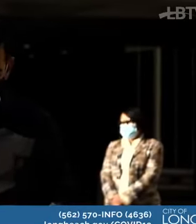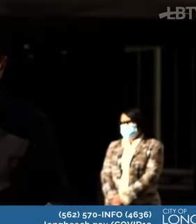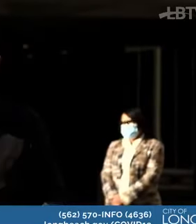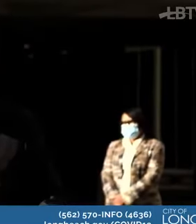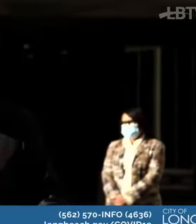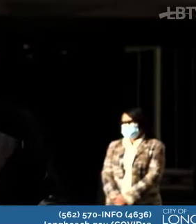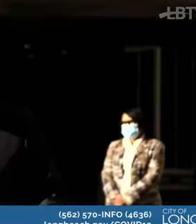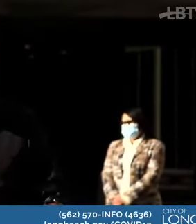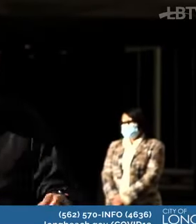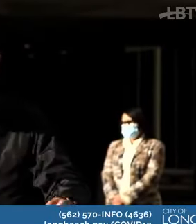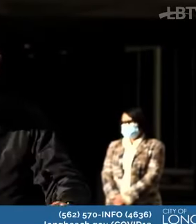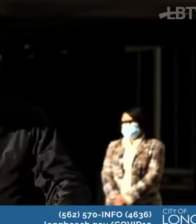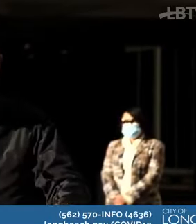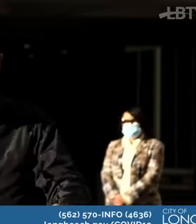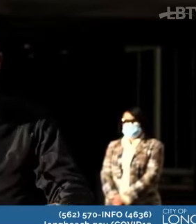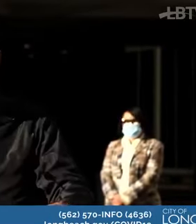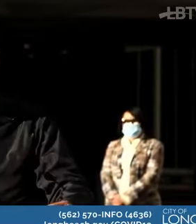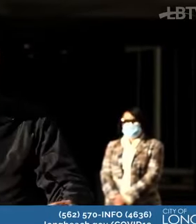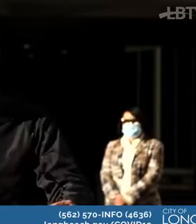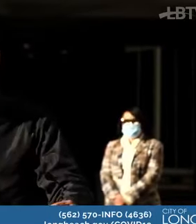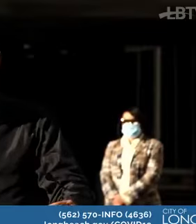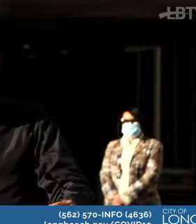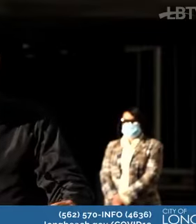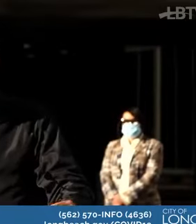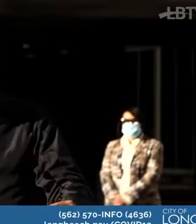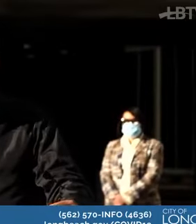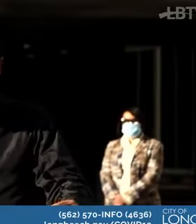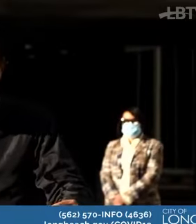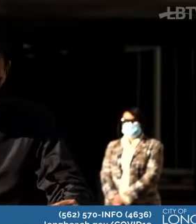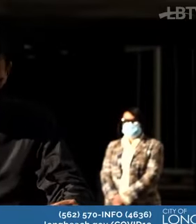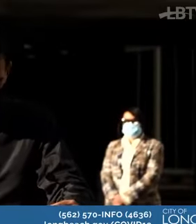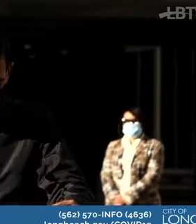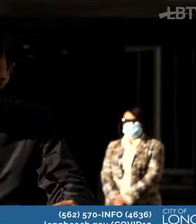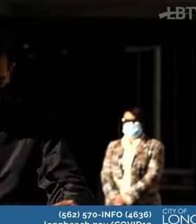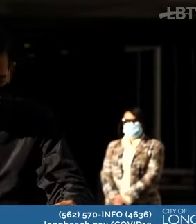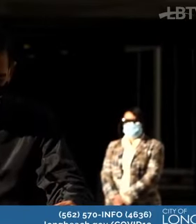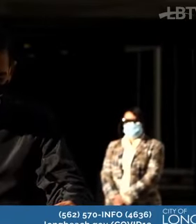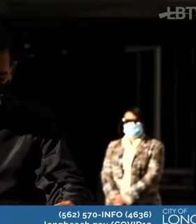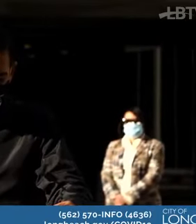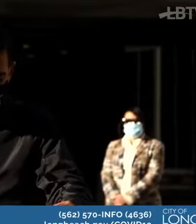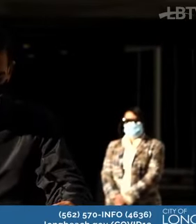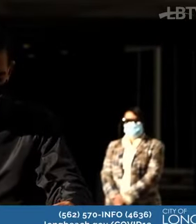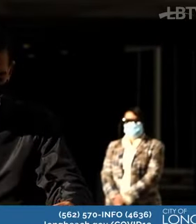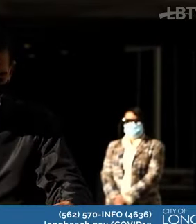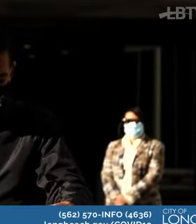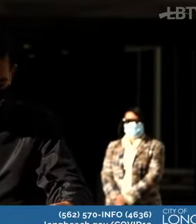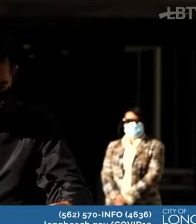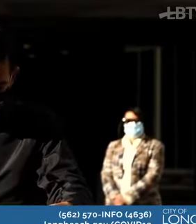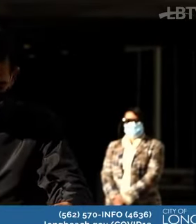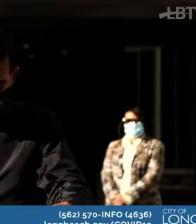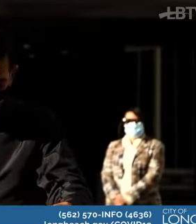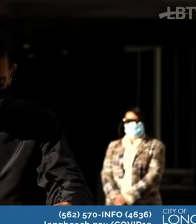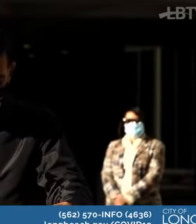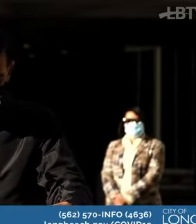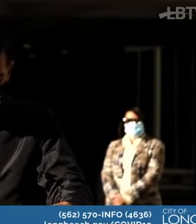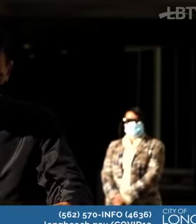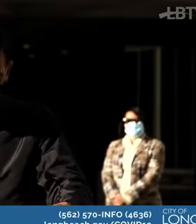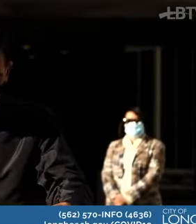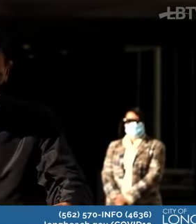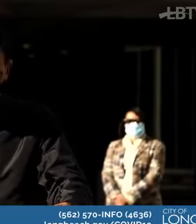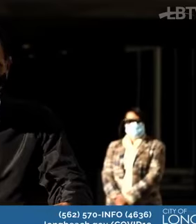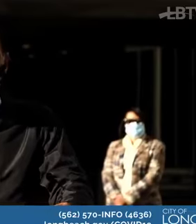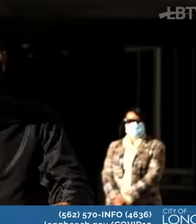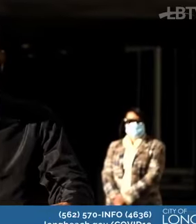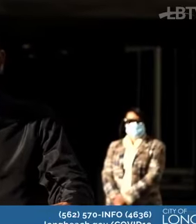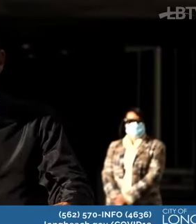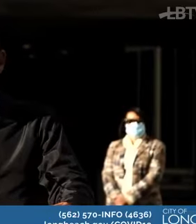primeras vacunas de COVID-19 van a estar acá en esta ciudad hoy día. Hemos estado esperando este momento